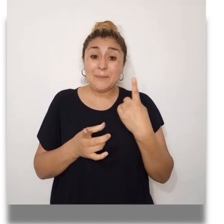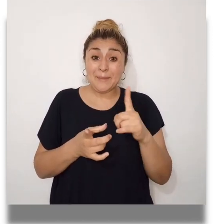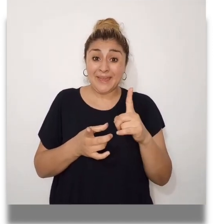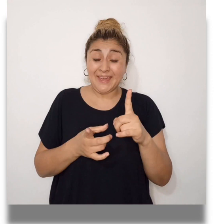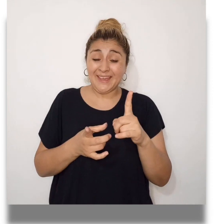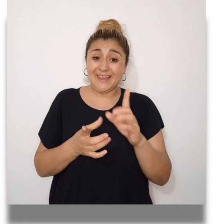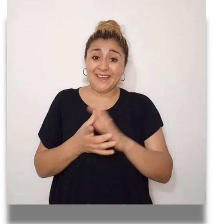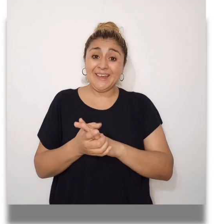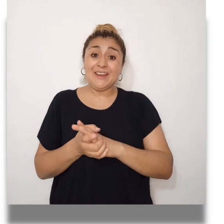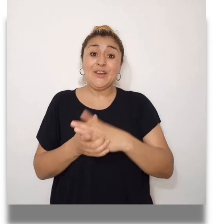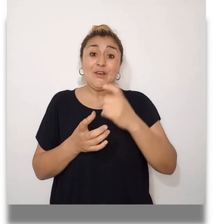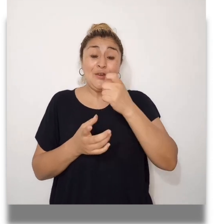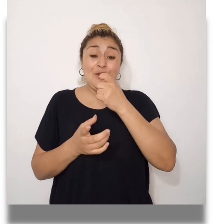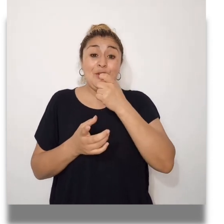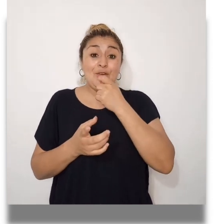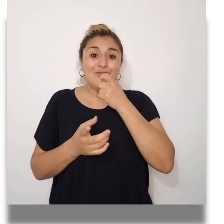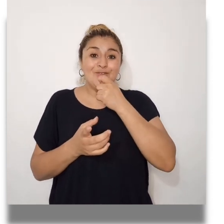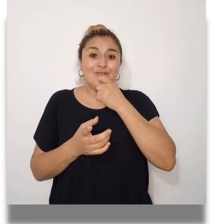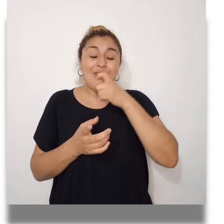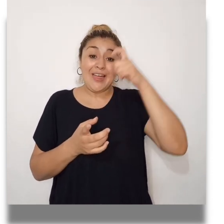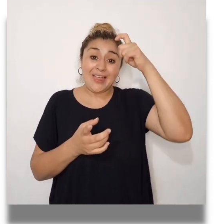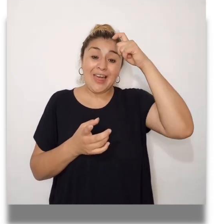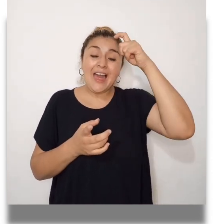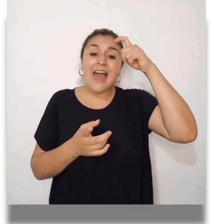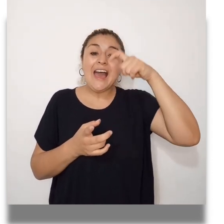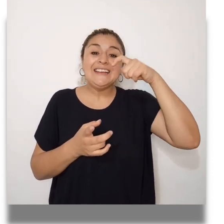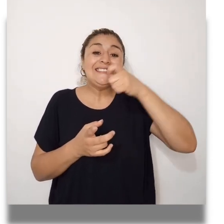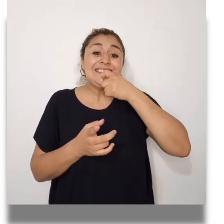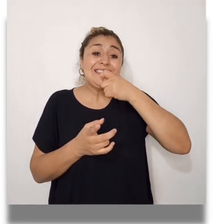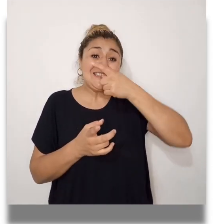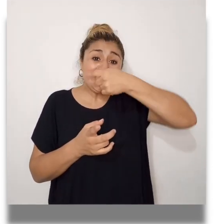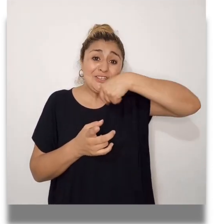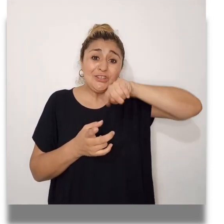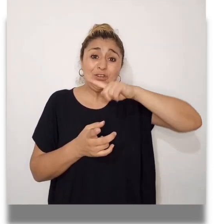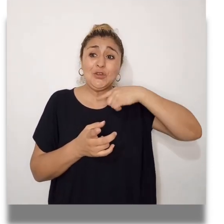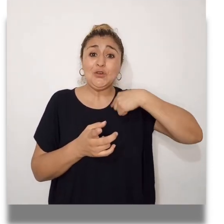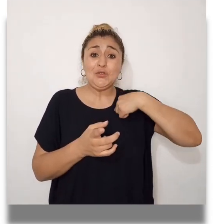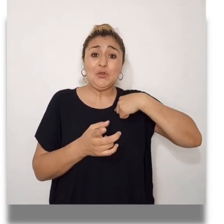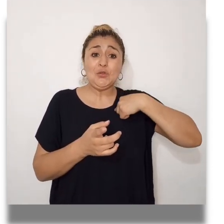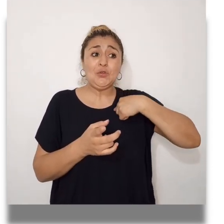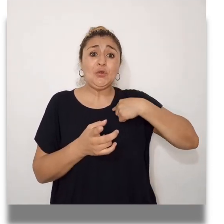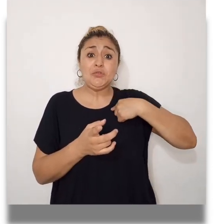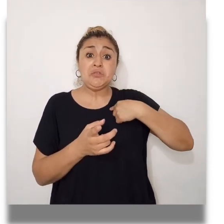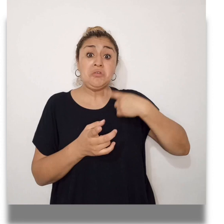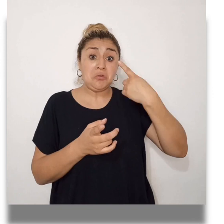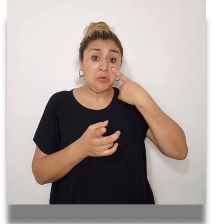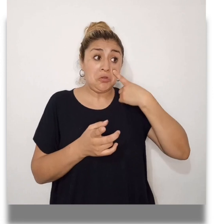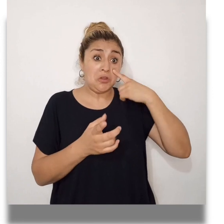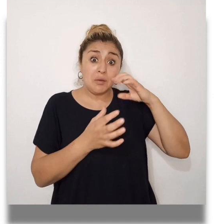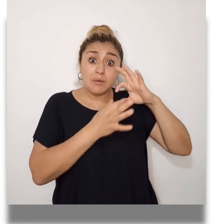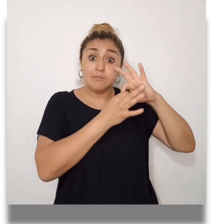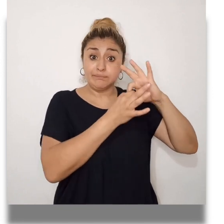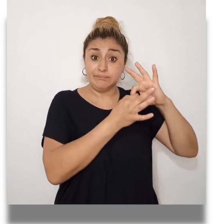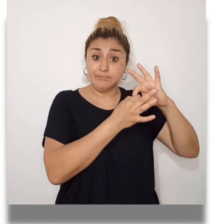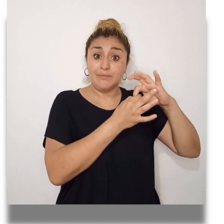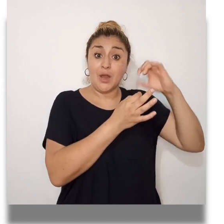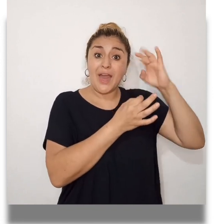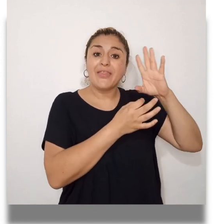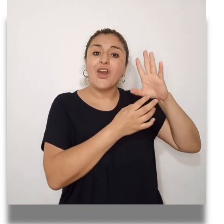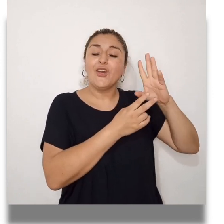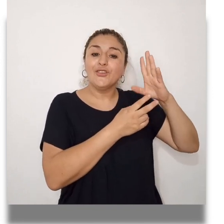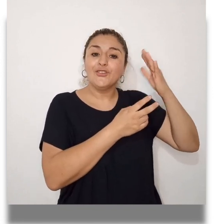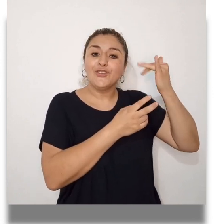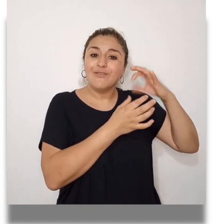del marco legal, on devient animal. Nos volvemos como animales. Et on perd notre intelligence.